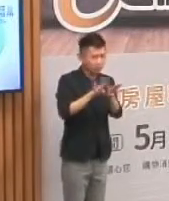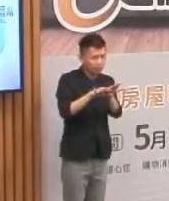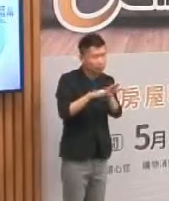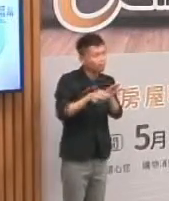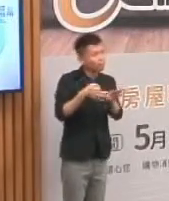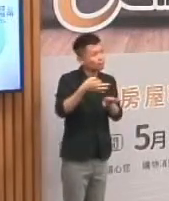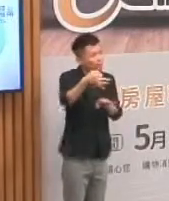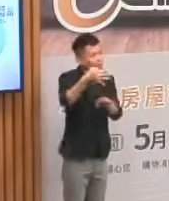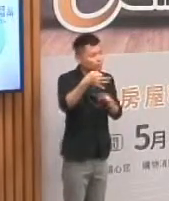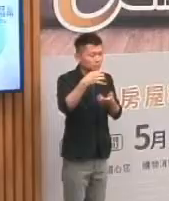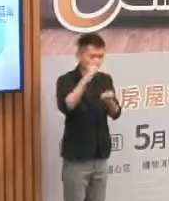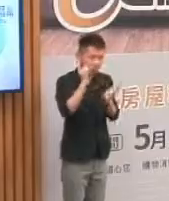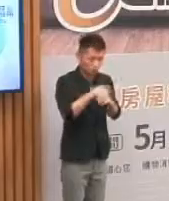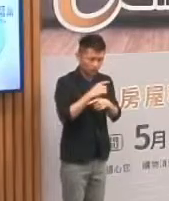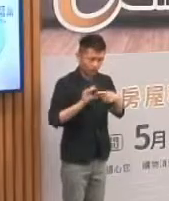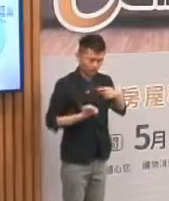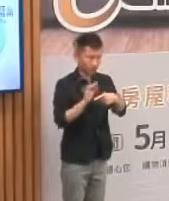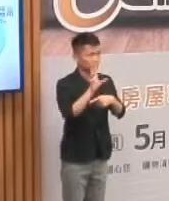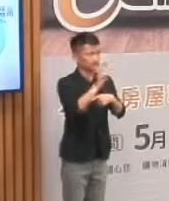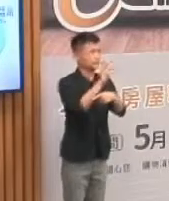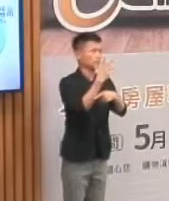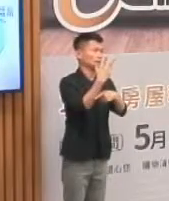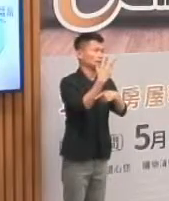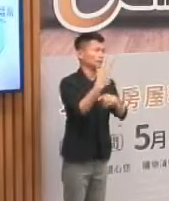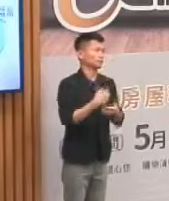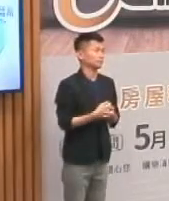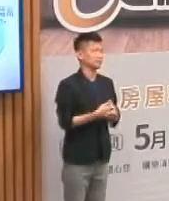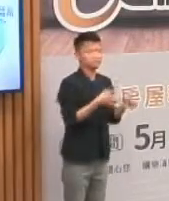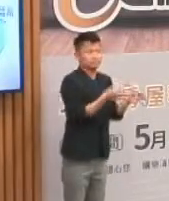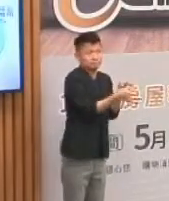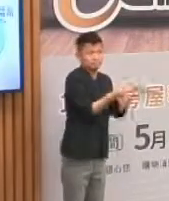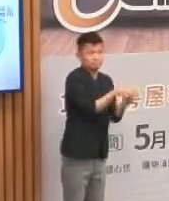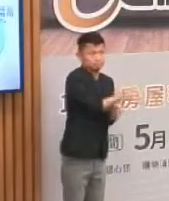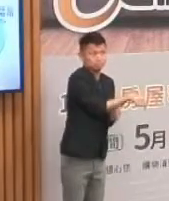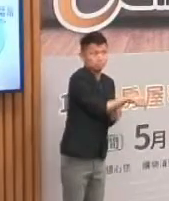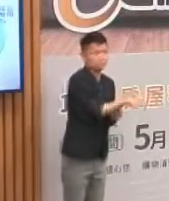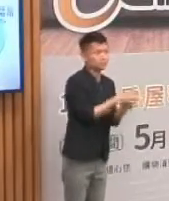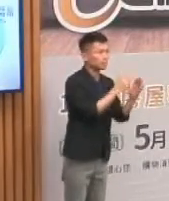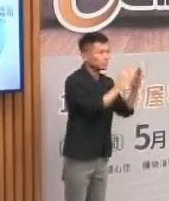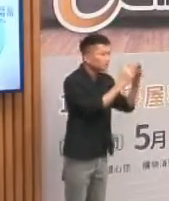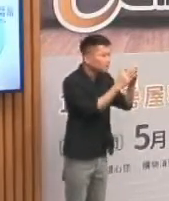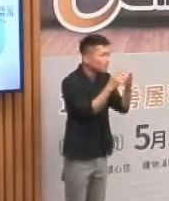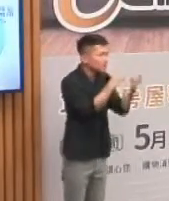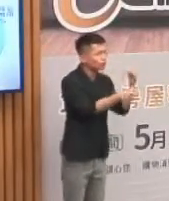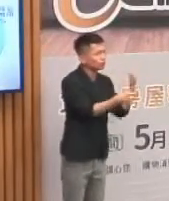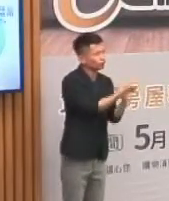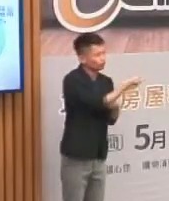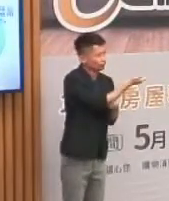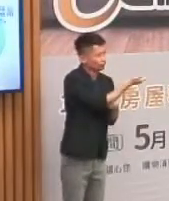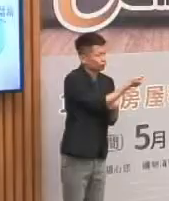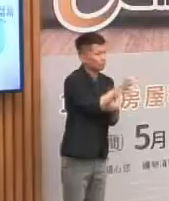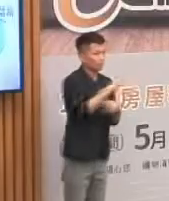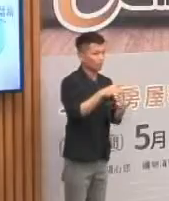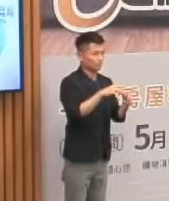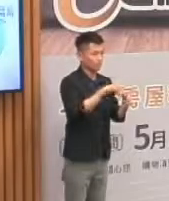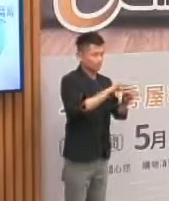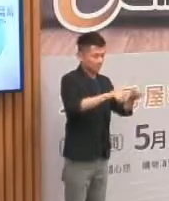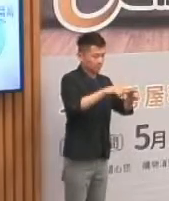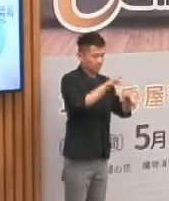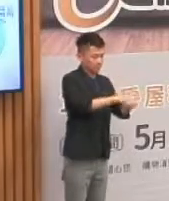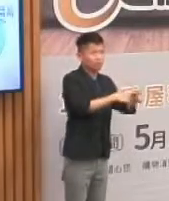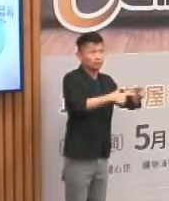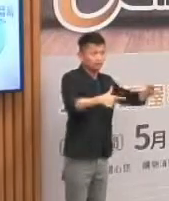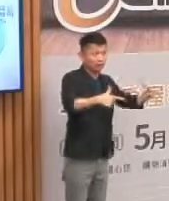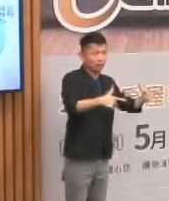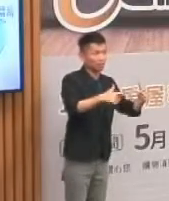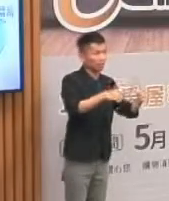有占到38%。那营业用的部分，好，它房屋户数比较少，但是因为面积大或者是地段比